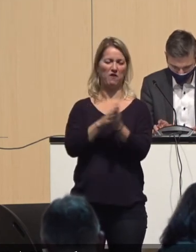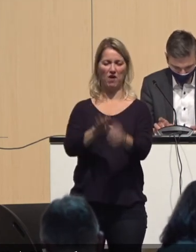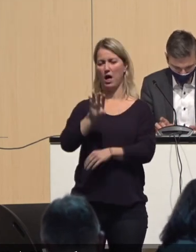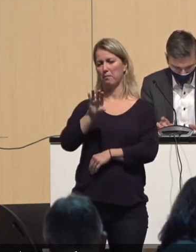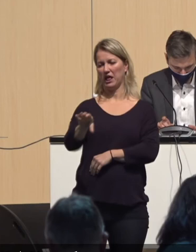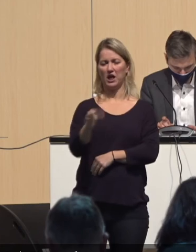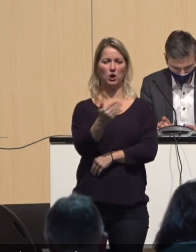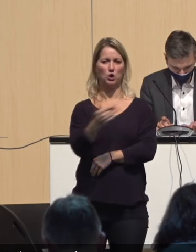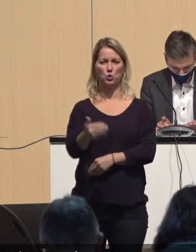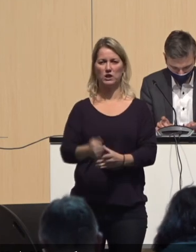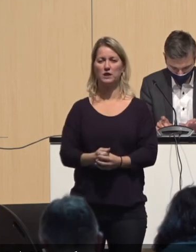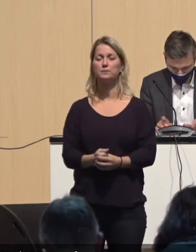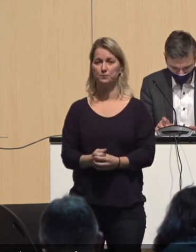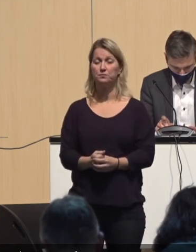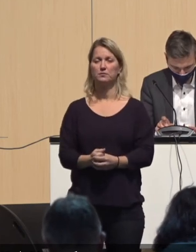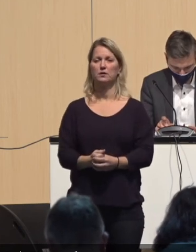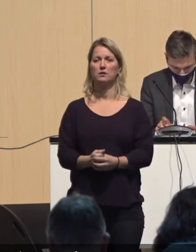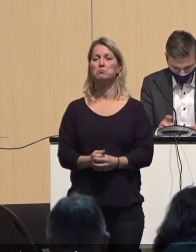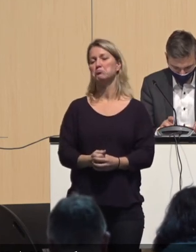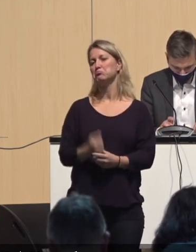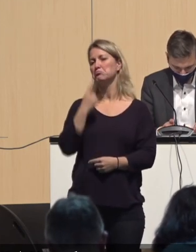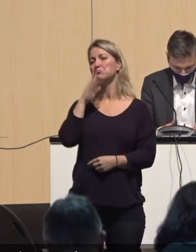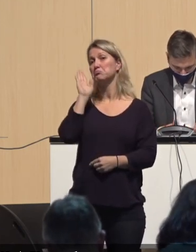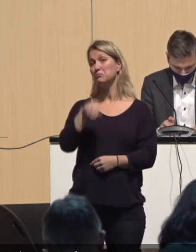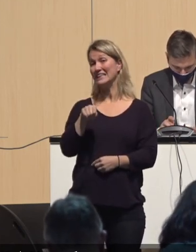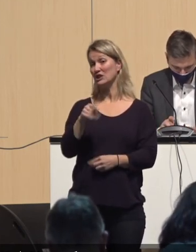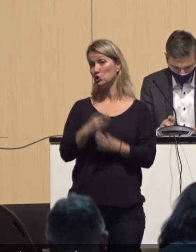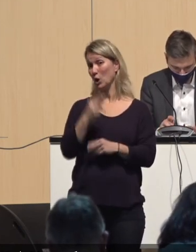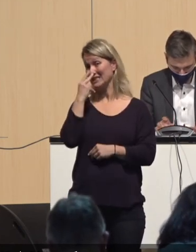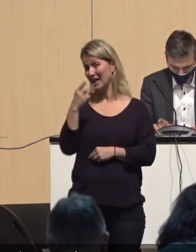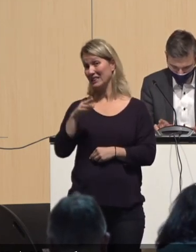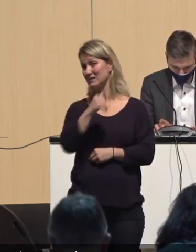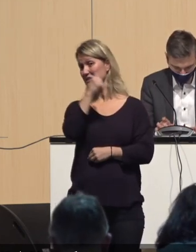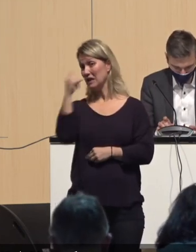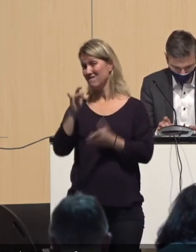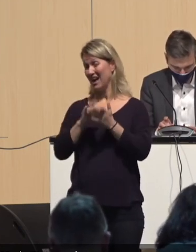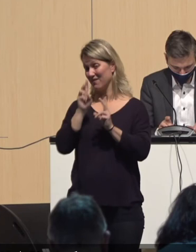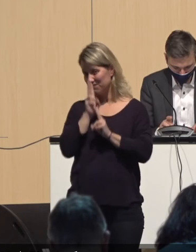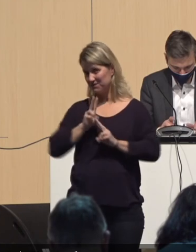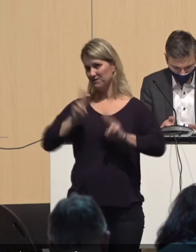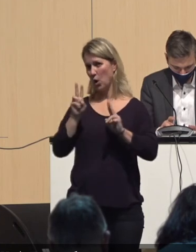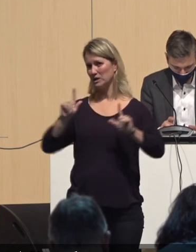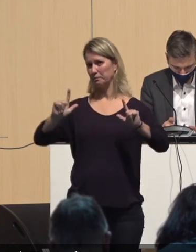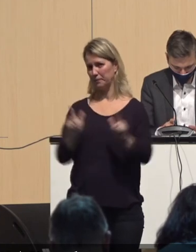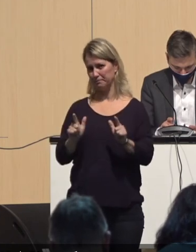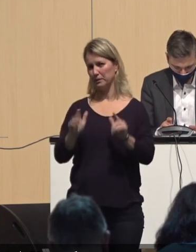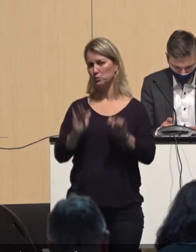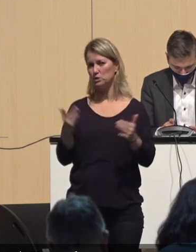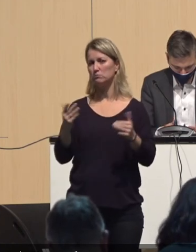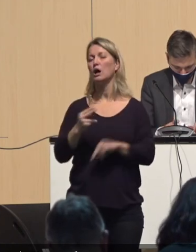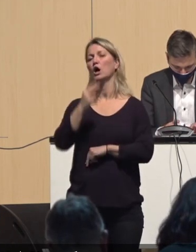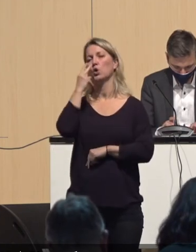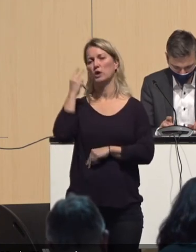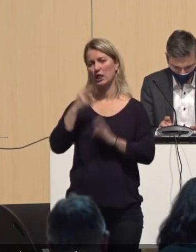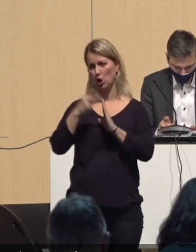Da war absehbar, dass es dieses Jahr diese Märkte eingeschränkt werden müssen, einfach aus Vorsicht. Es wird Hygienekonzepte geben werden